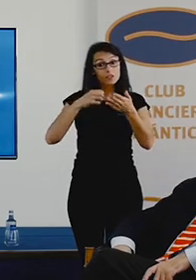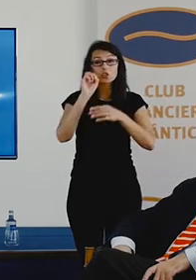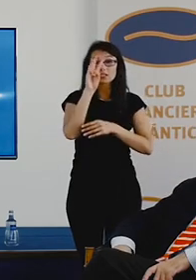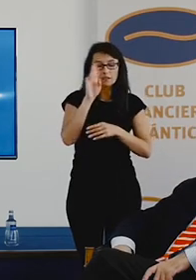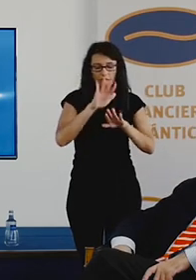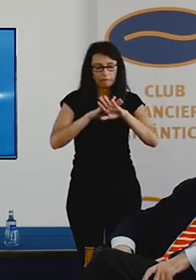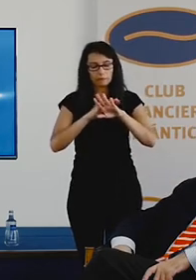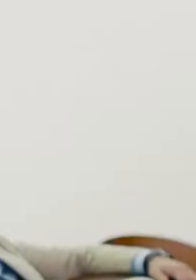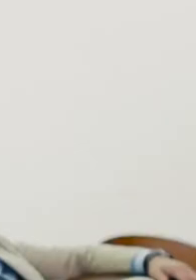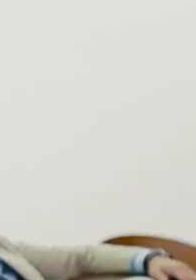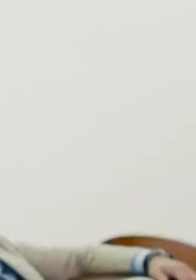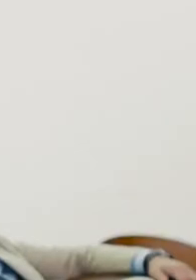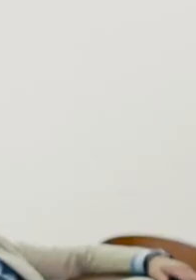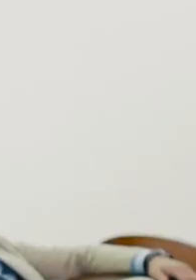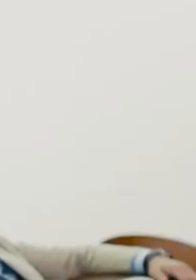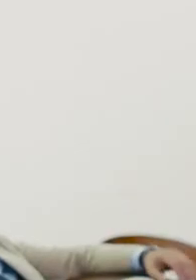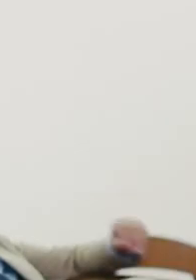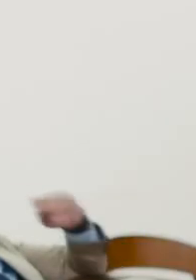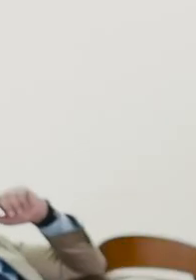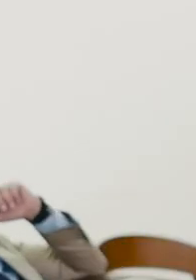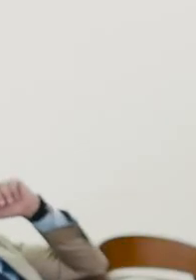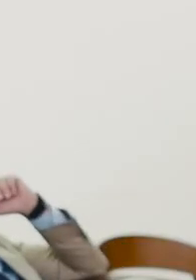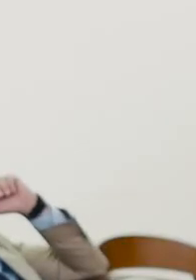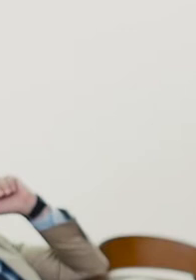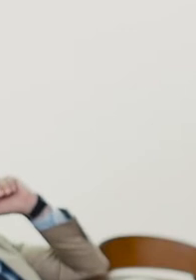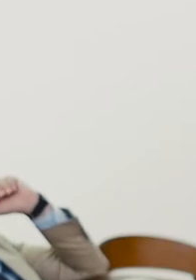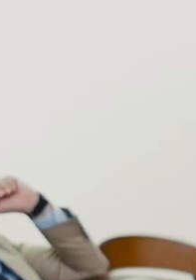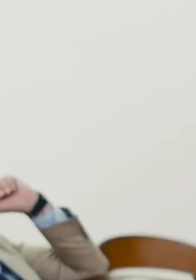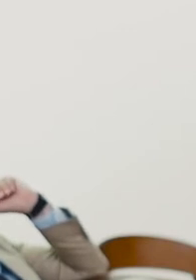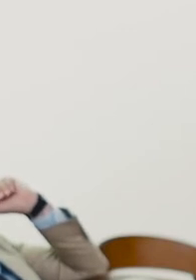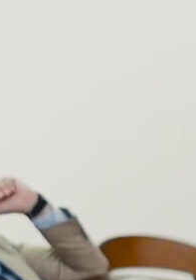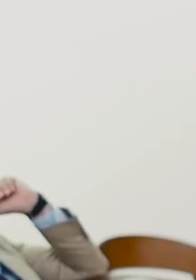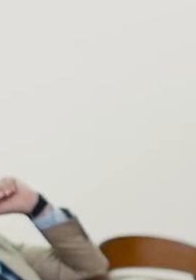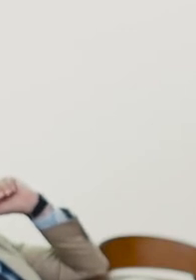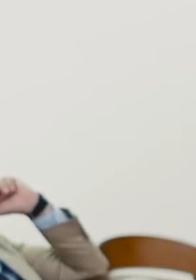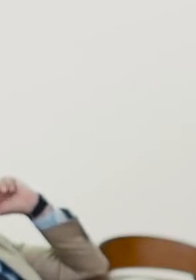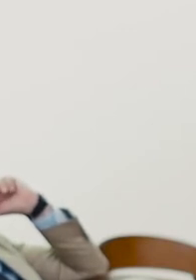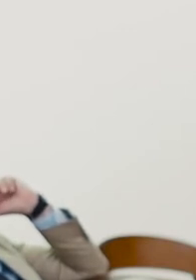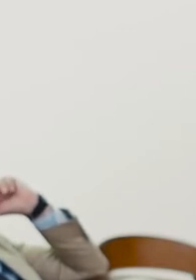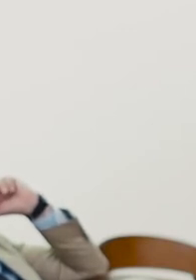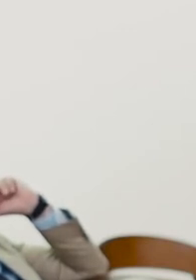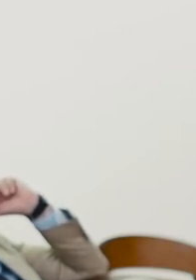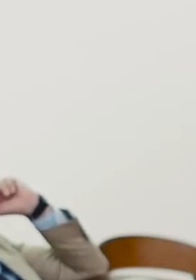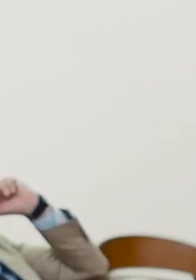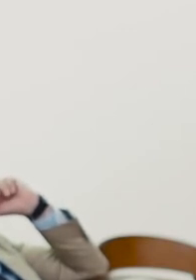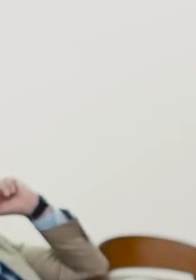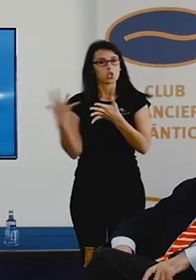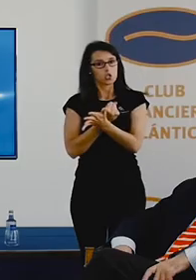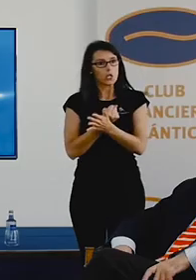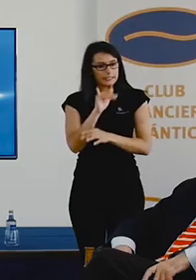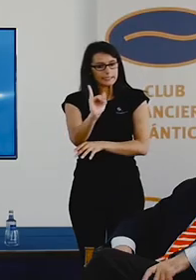2019 lo ha dedicado a mujeres del deporte, y hablando con ellas nos unimos con lo del camino, y vendrías y tal, y pues todas están dispuestas, ya